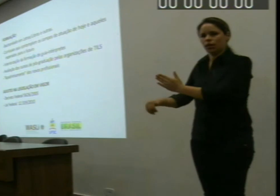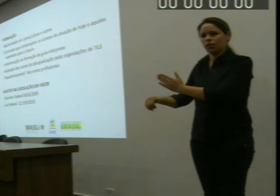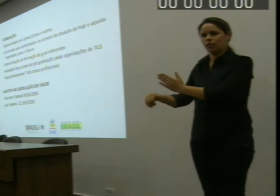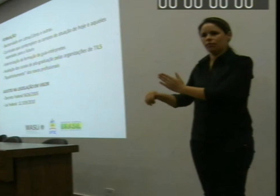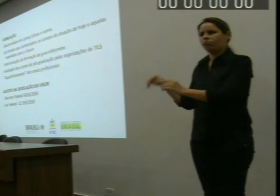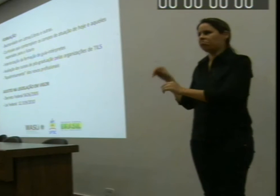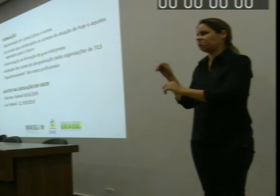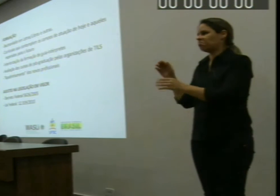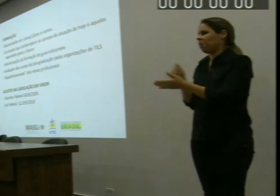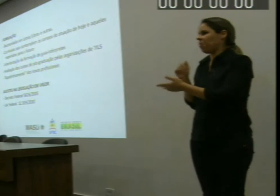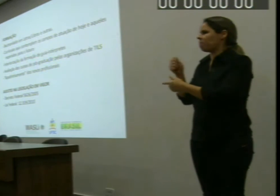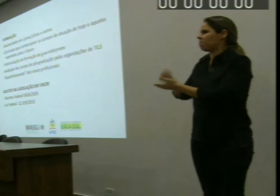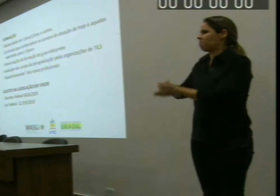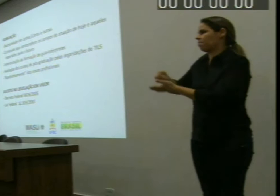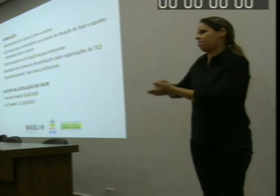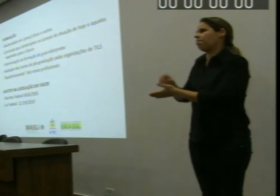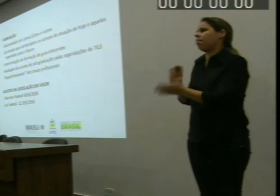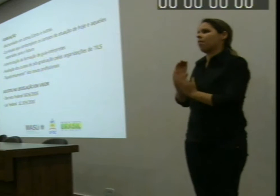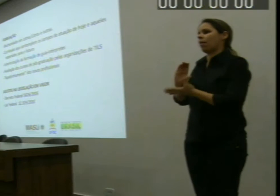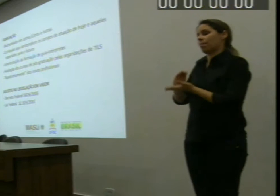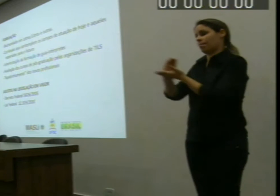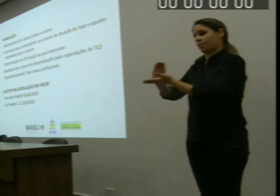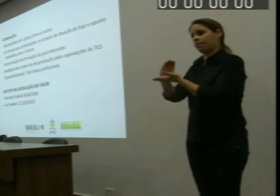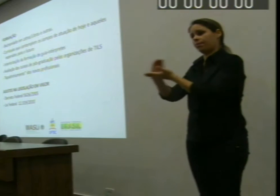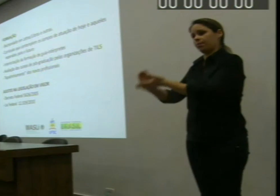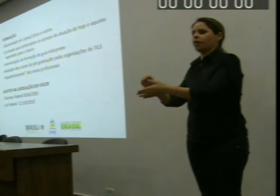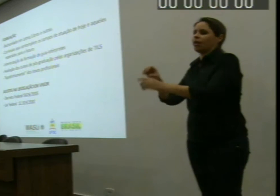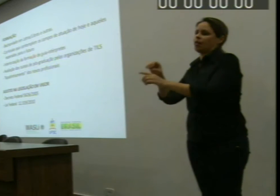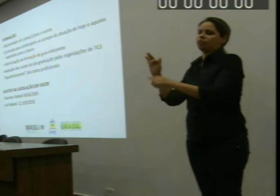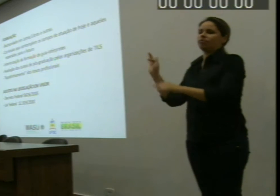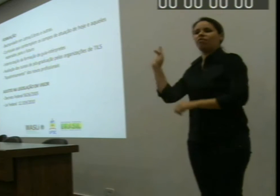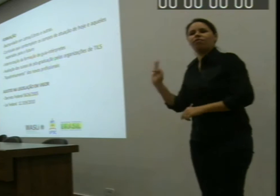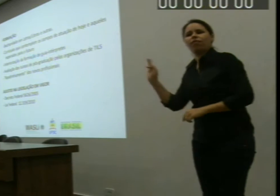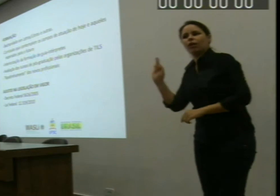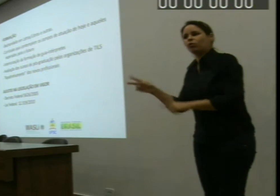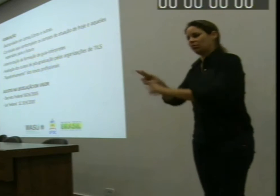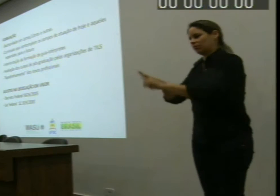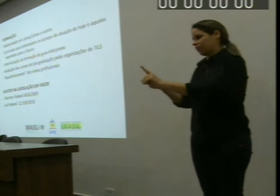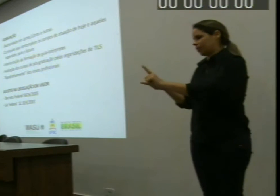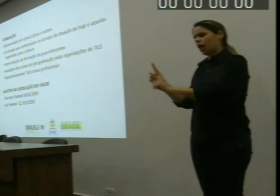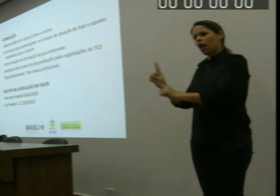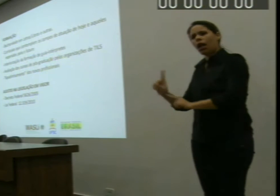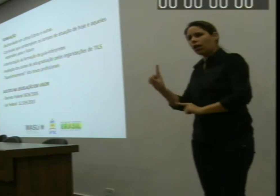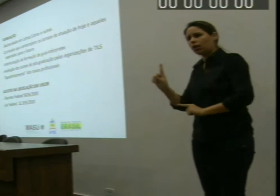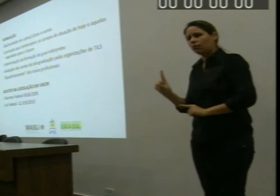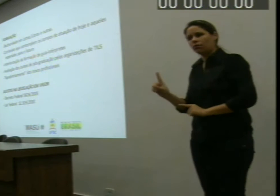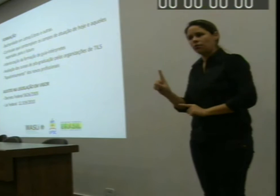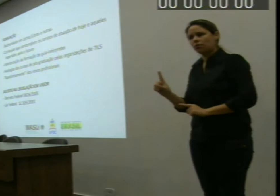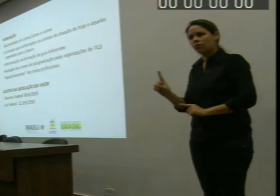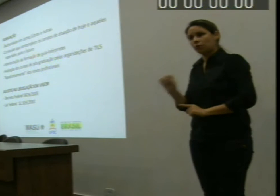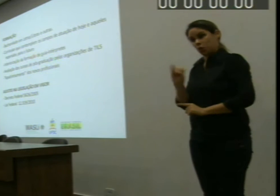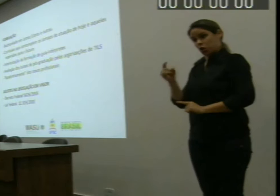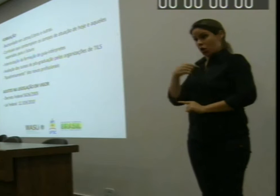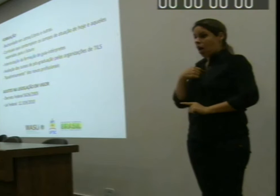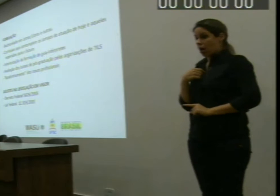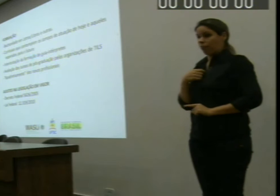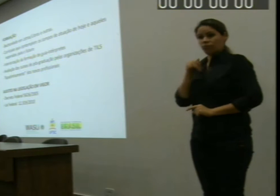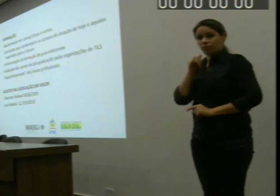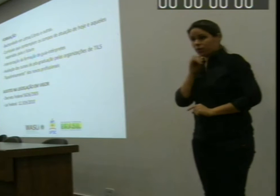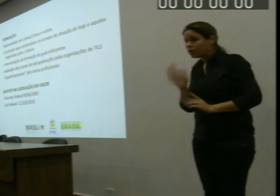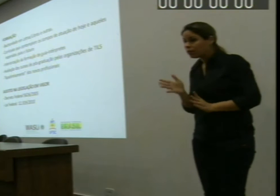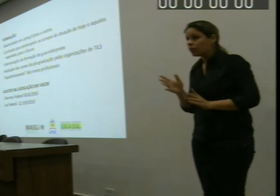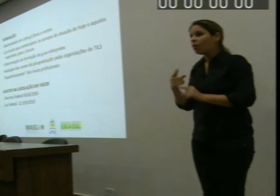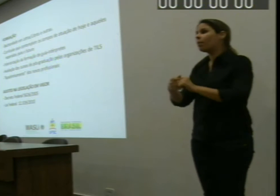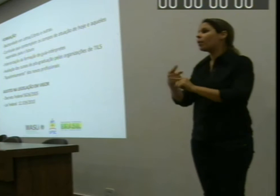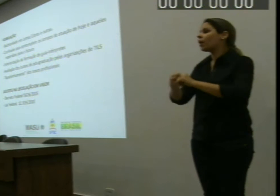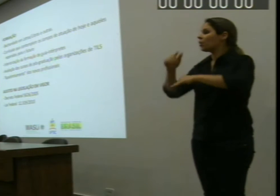para que que a gente a gente vai investir tanto dinheiro público na criação de cursos superiores se na verdade os